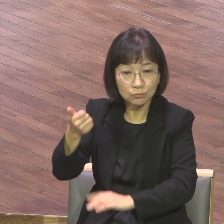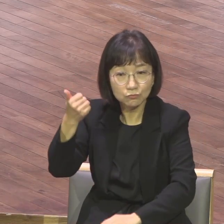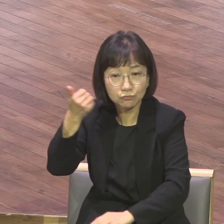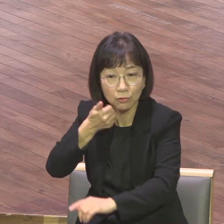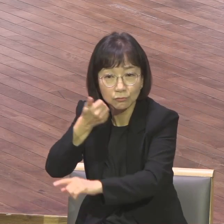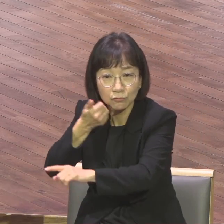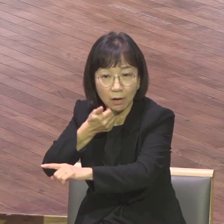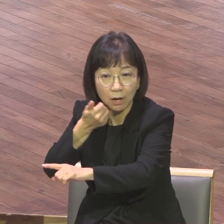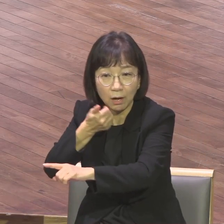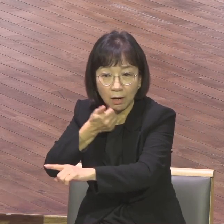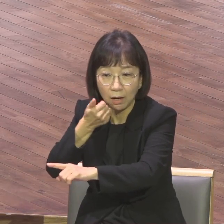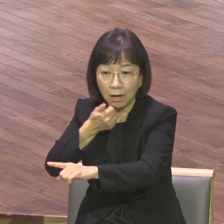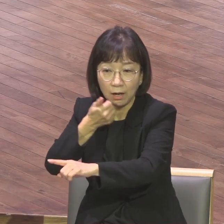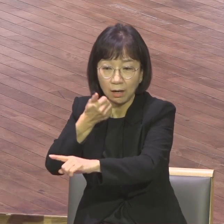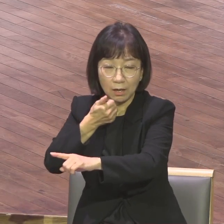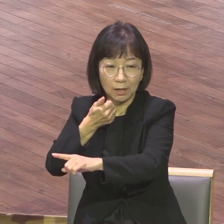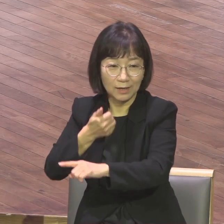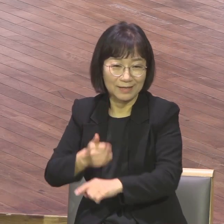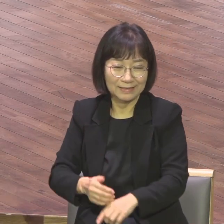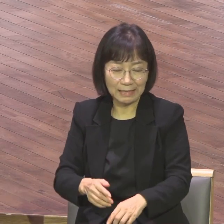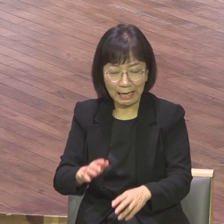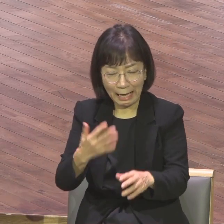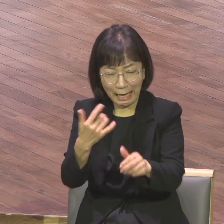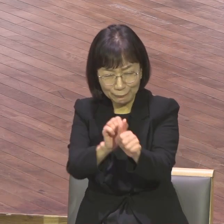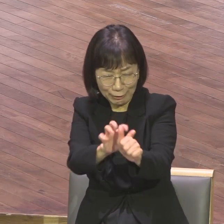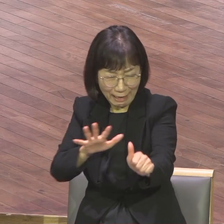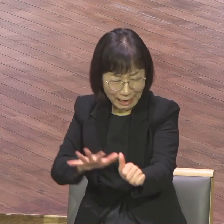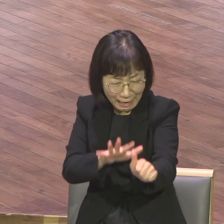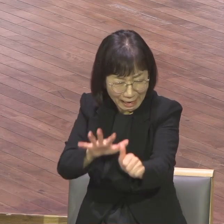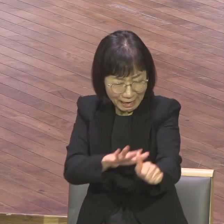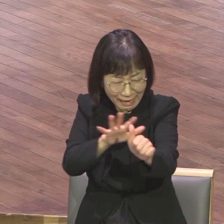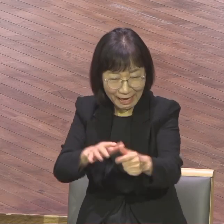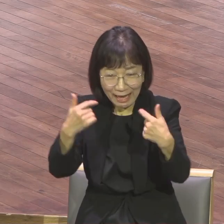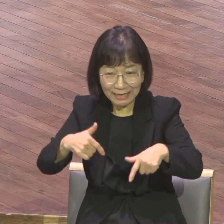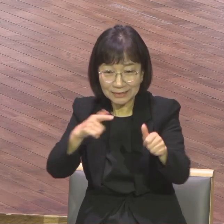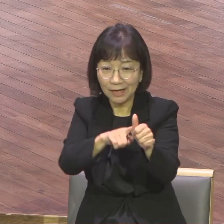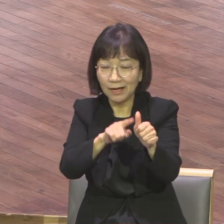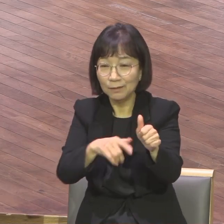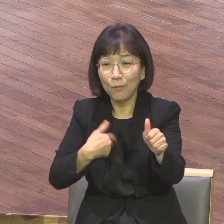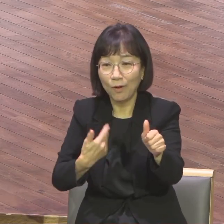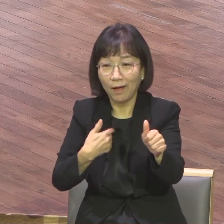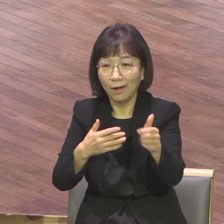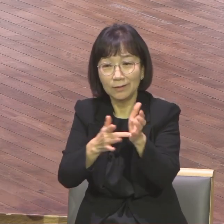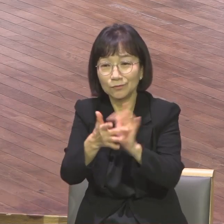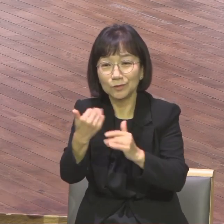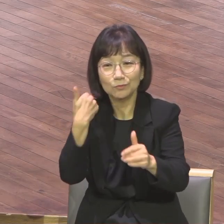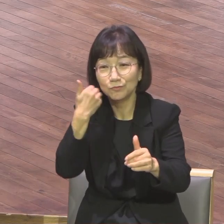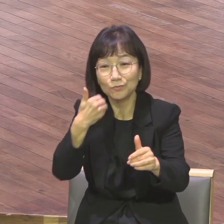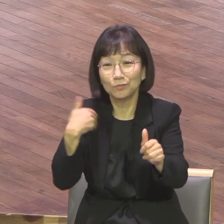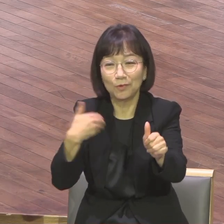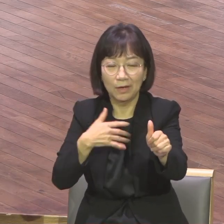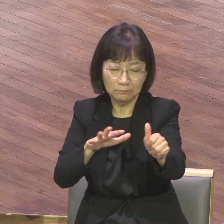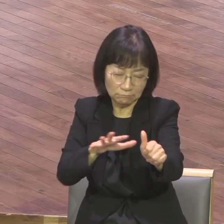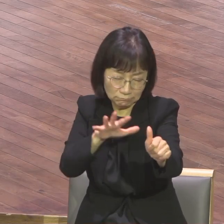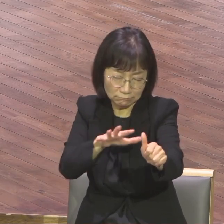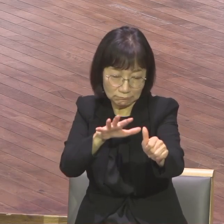나오잖아요. 누군지도 몰라 따라다니면서도 이가 누구시길래 어떠한